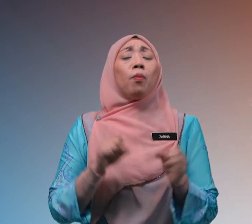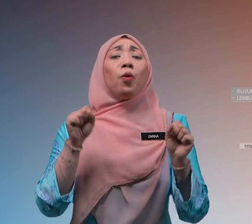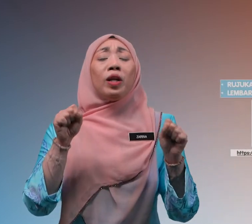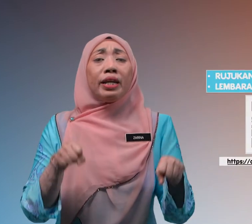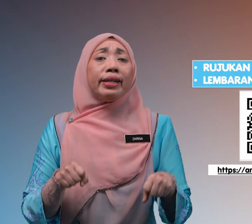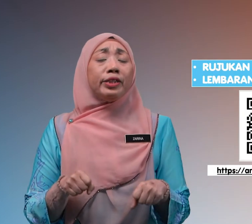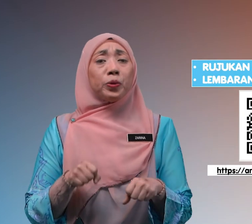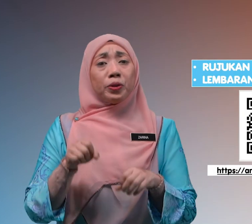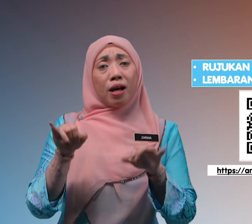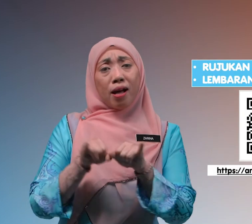Boleh juga